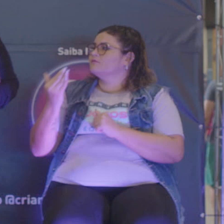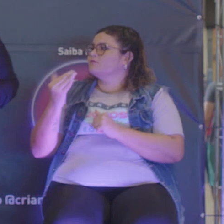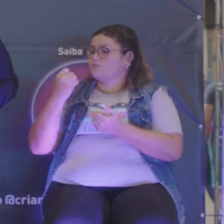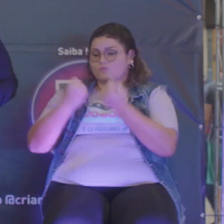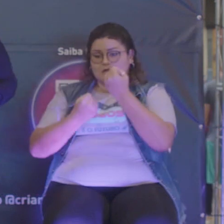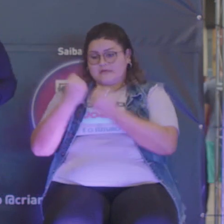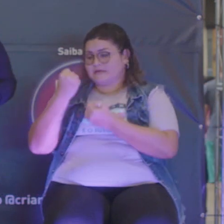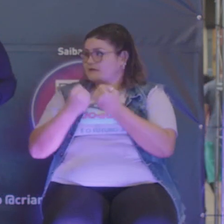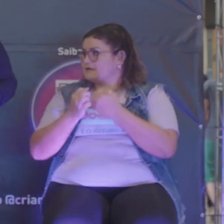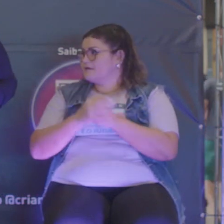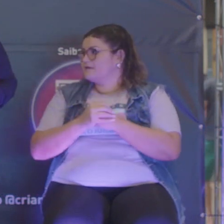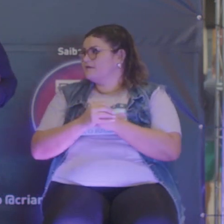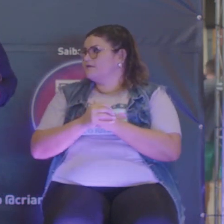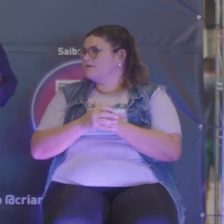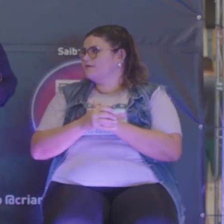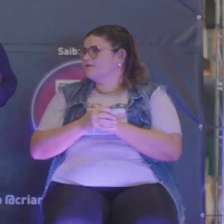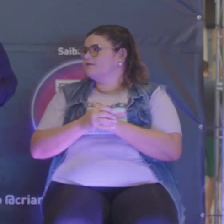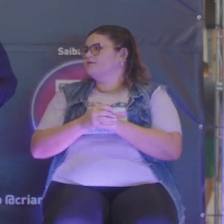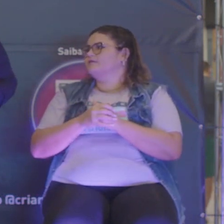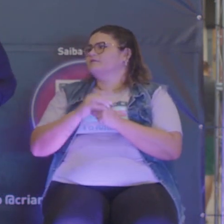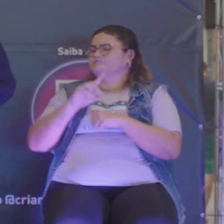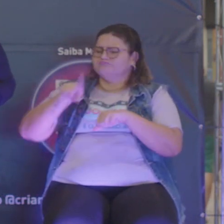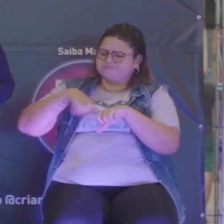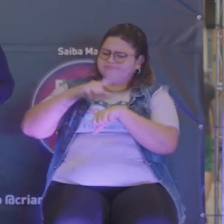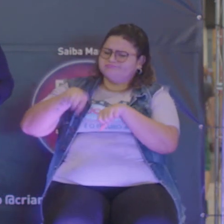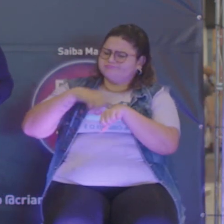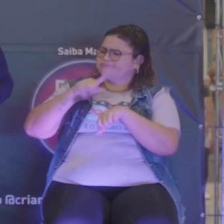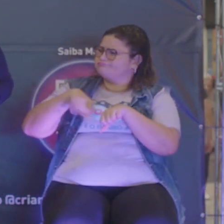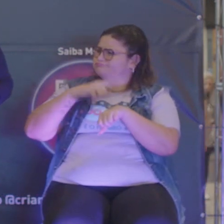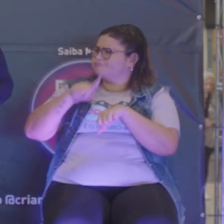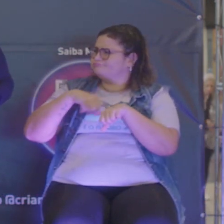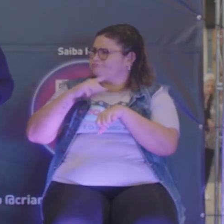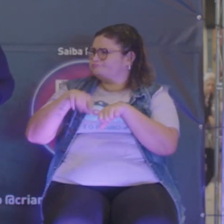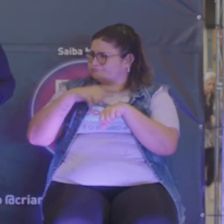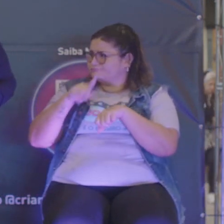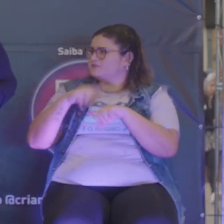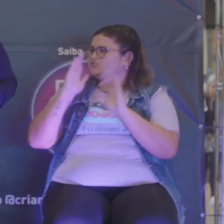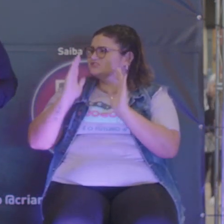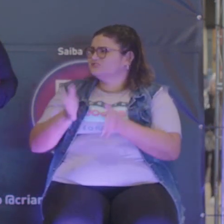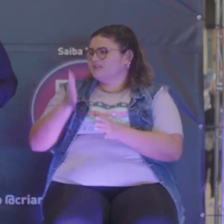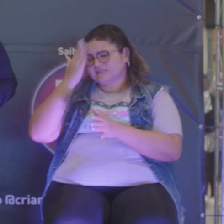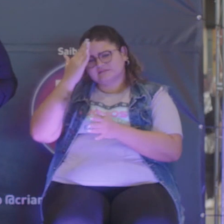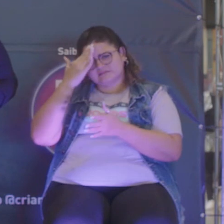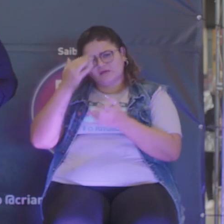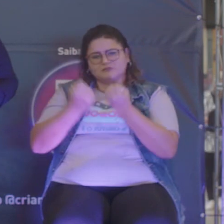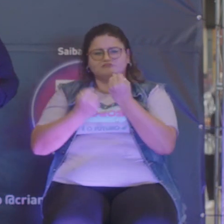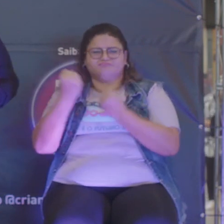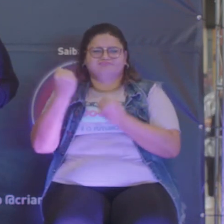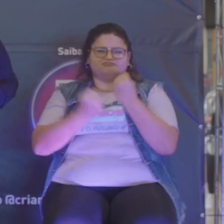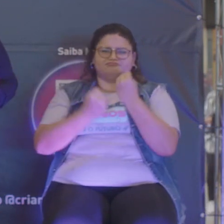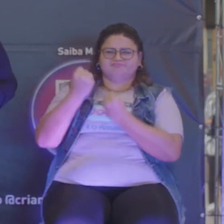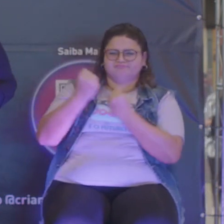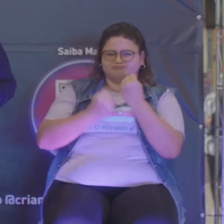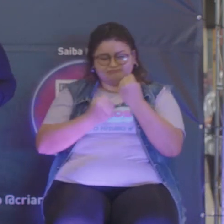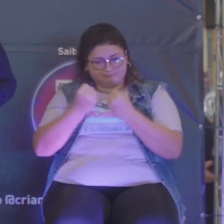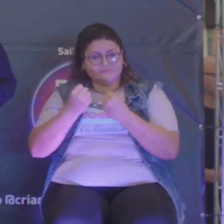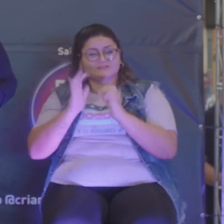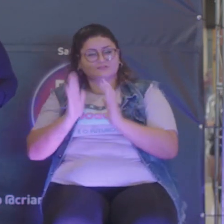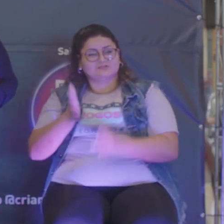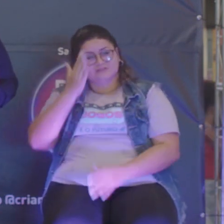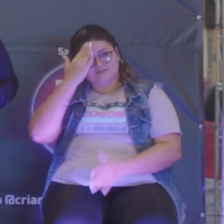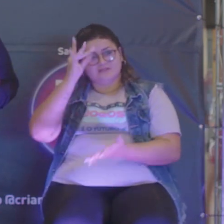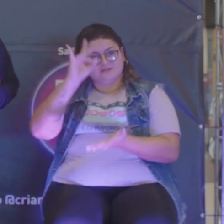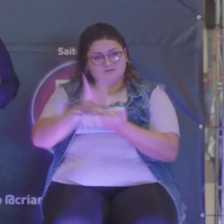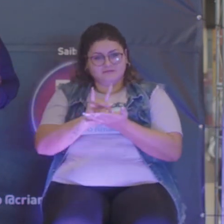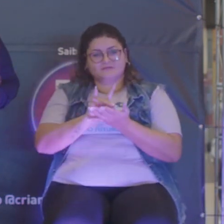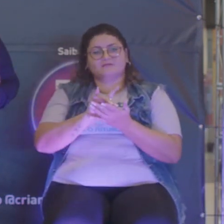E como ele já tinha passado horas e horas jogando Gran Turismo, ele já sabia pilotar. Isso não é uma história real, vai